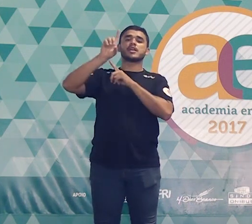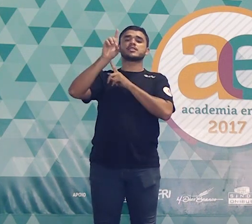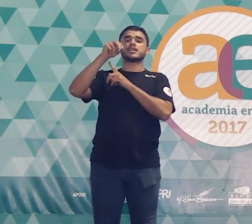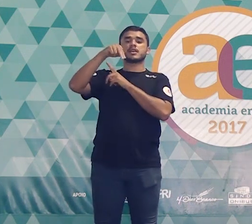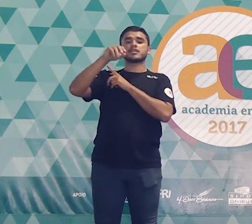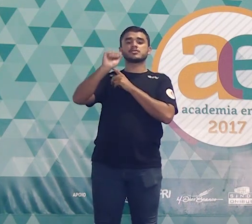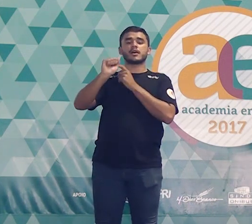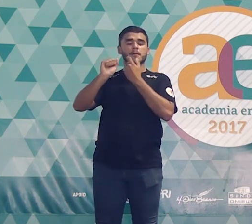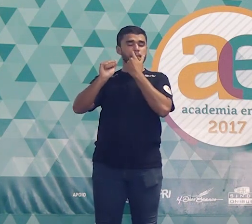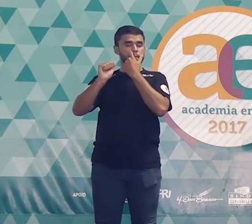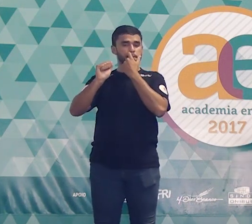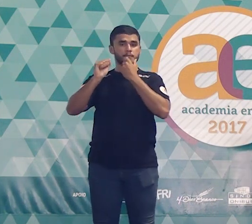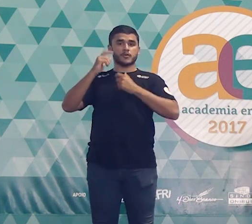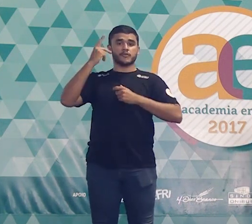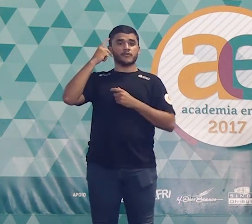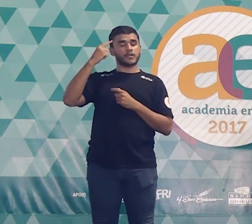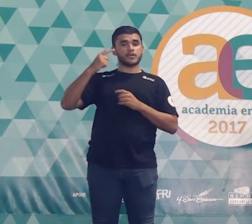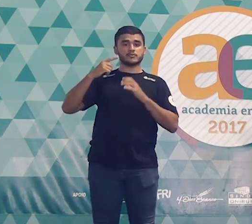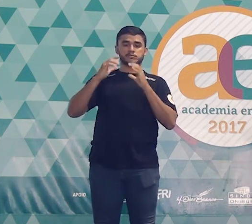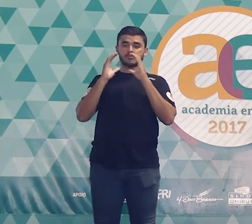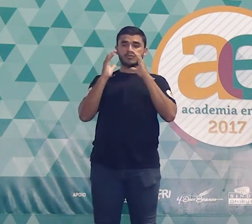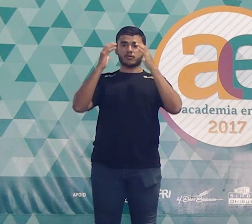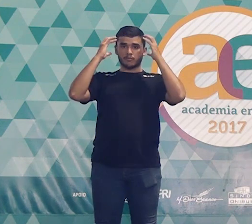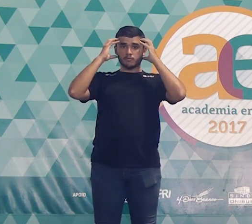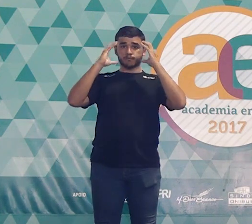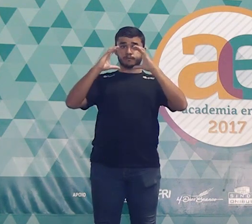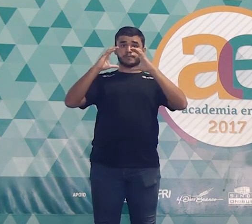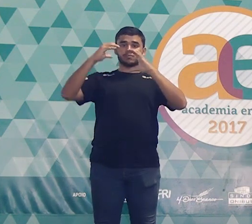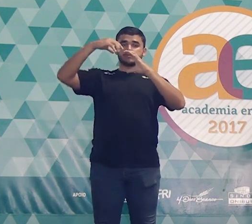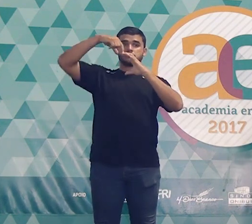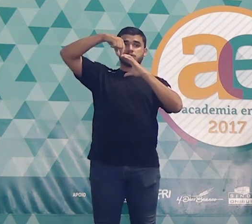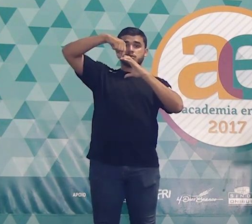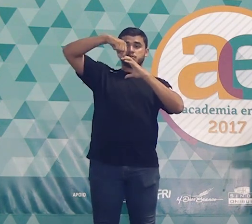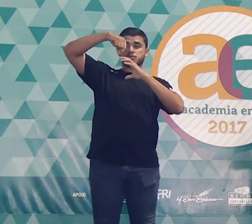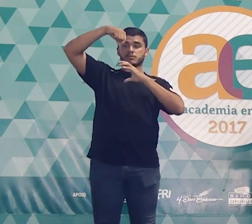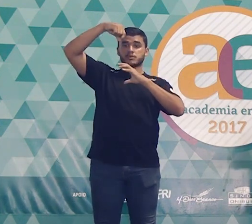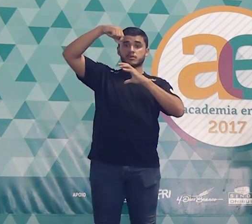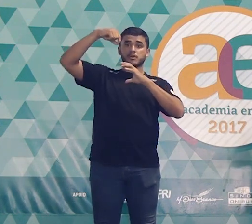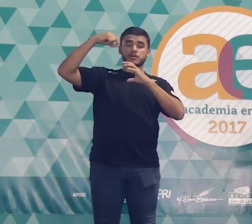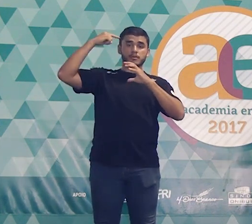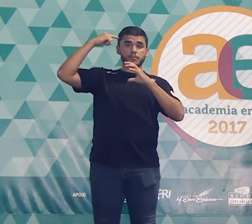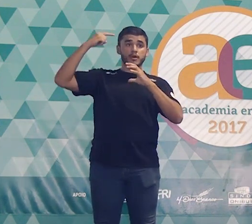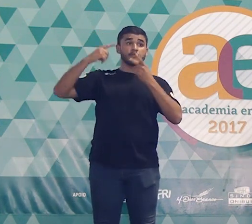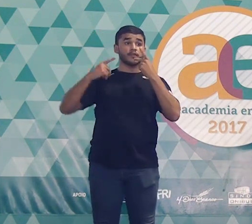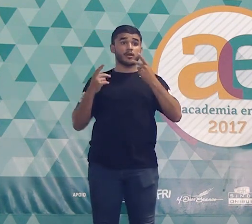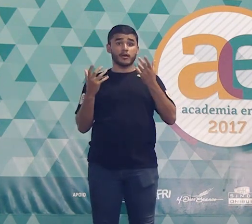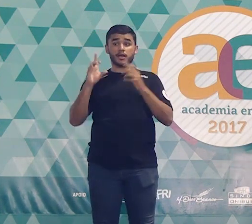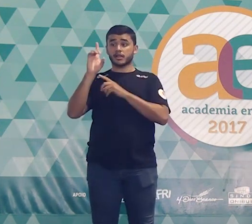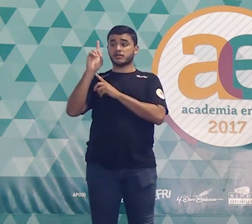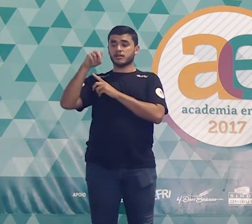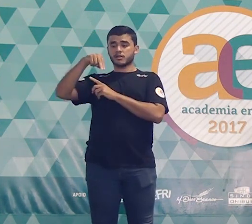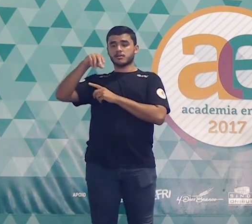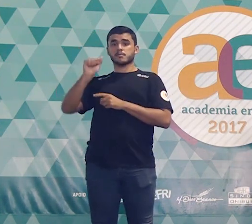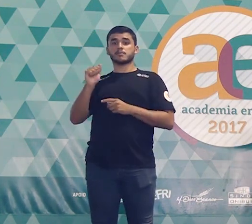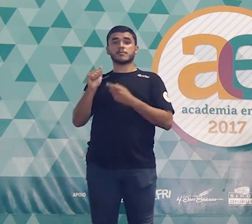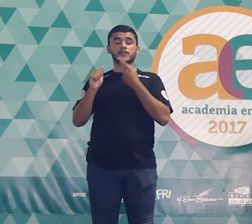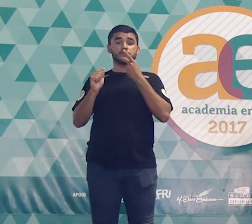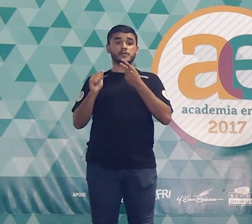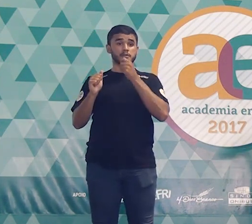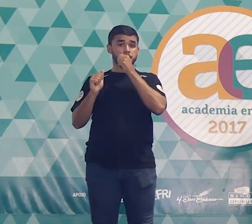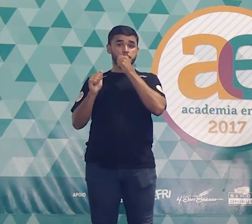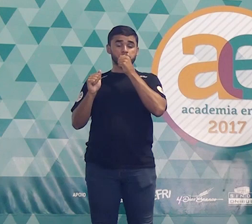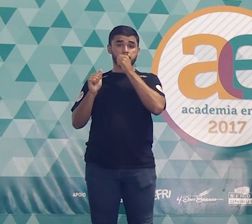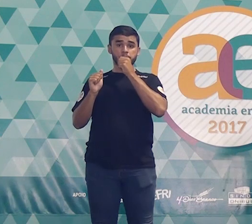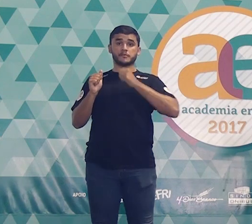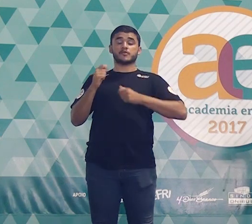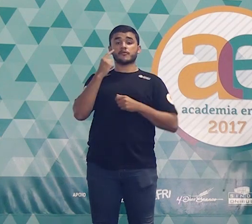exame de DNA, eu quero suspeitar, eu acho que aquele rapaz ali é meu pai. Então eu vou num cabeleireiro e vou pegar o